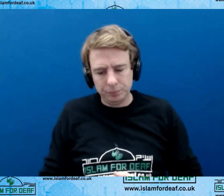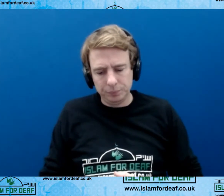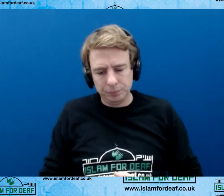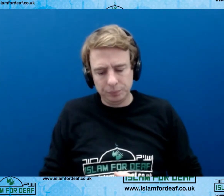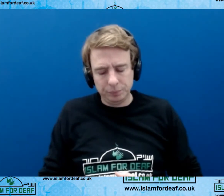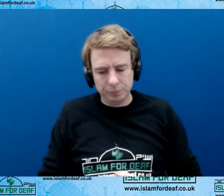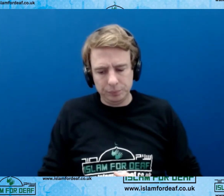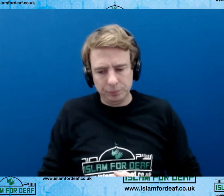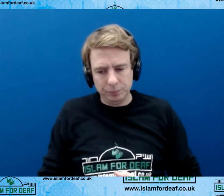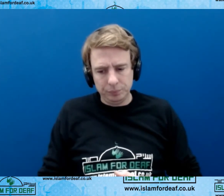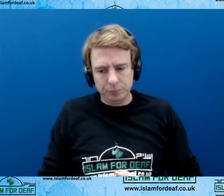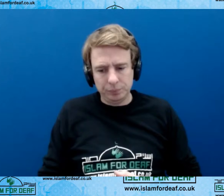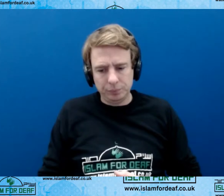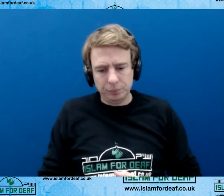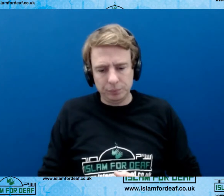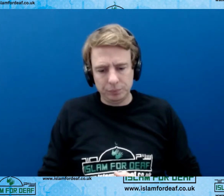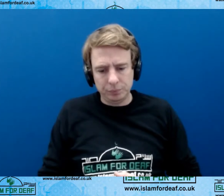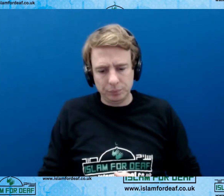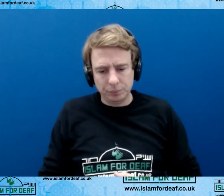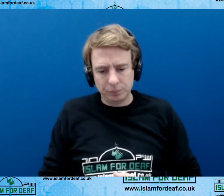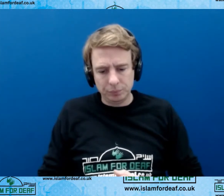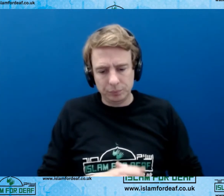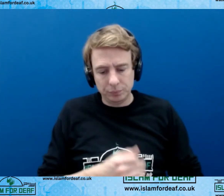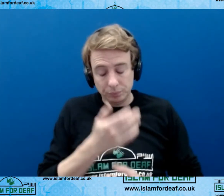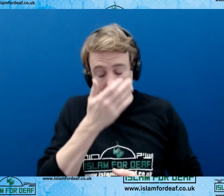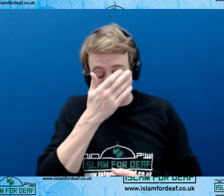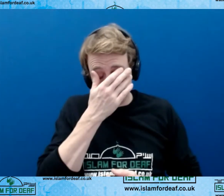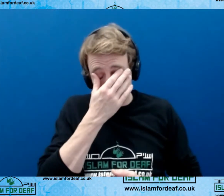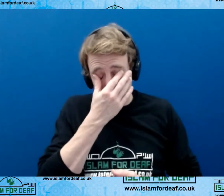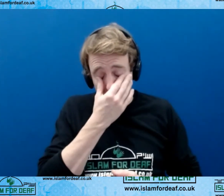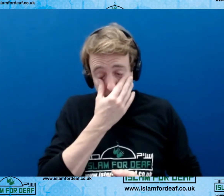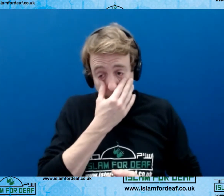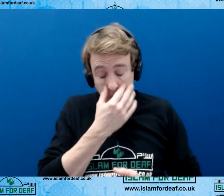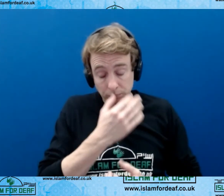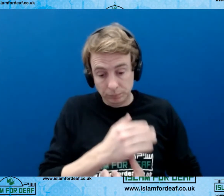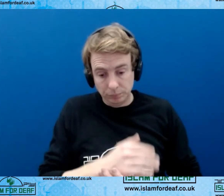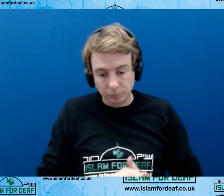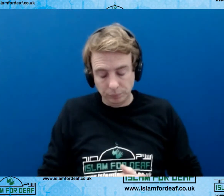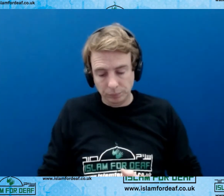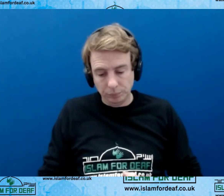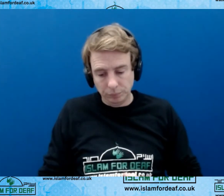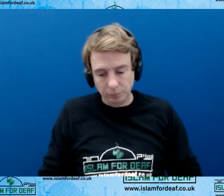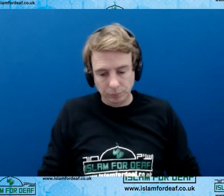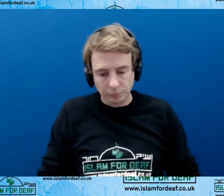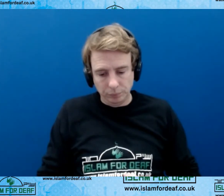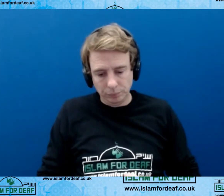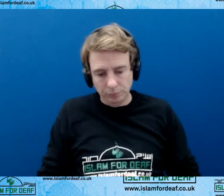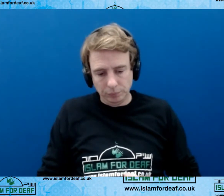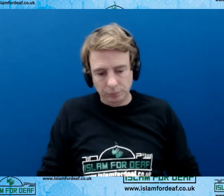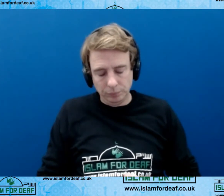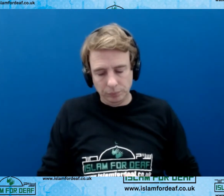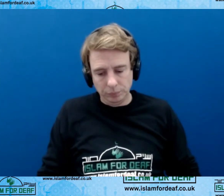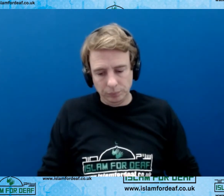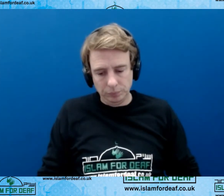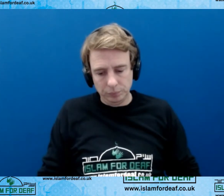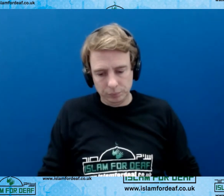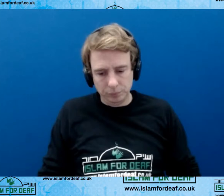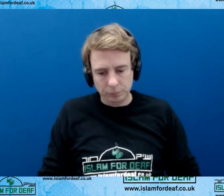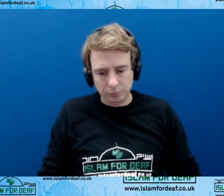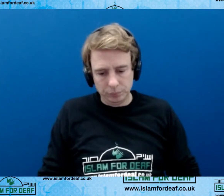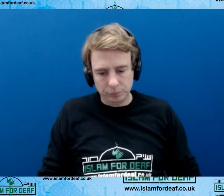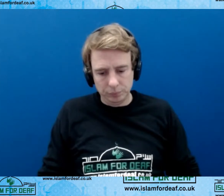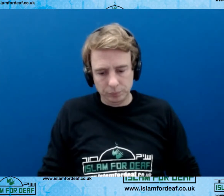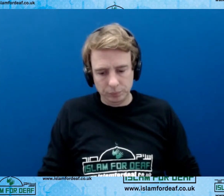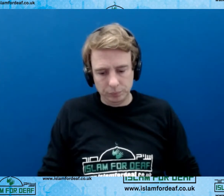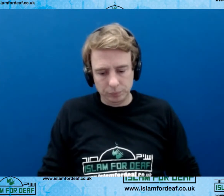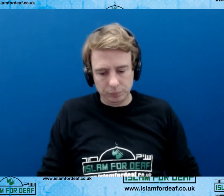أطال الصلاة حتى يقول ذلك الرجل إن فلانا يخشع ويصلي صلاة طويلة